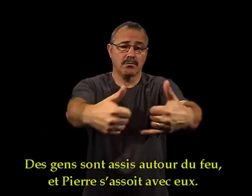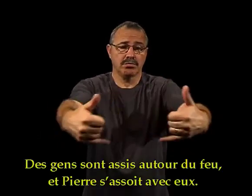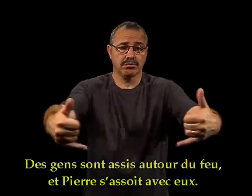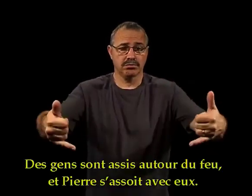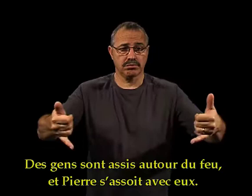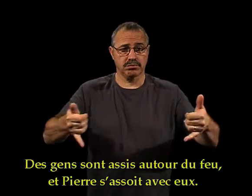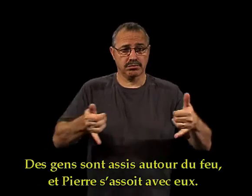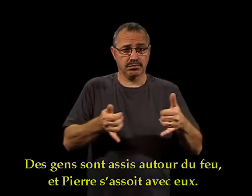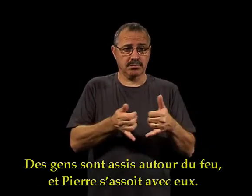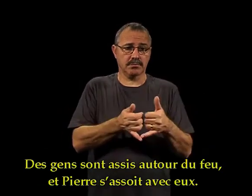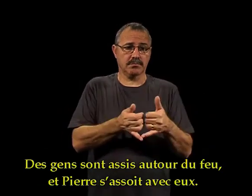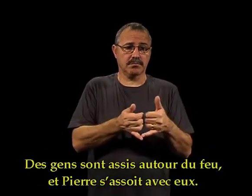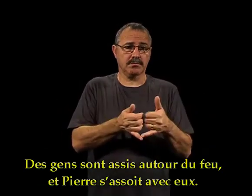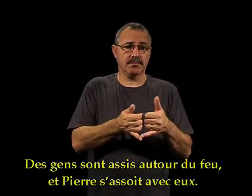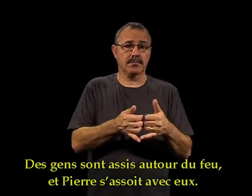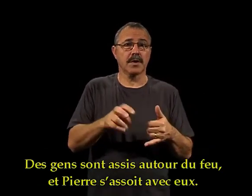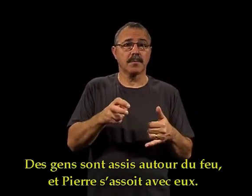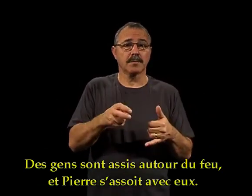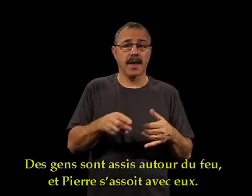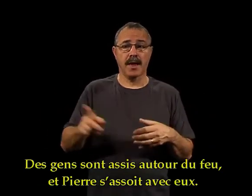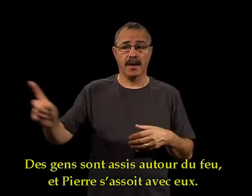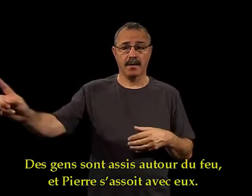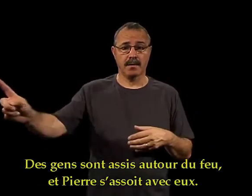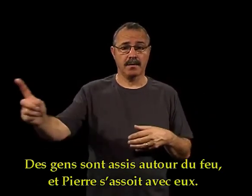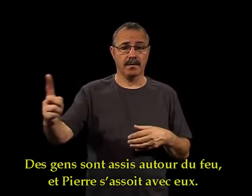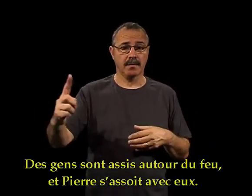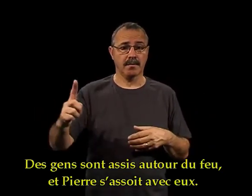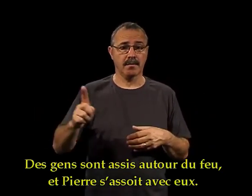Des gens sont assis autour du feu, et Pierre s'assoit avec eux.